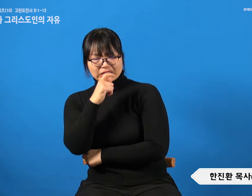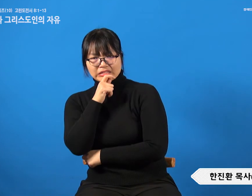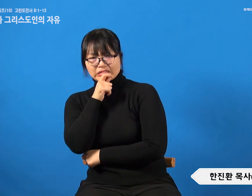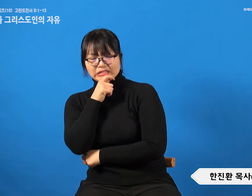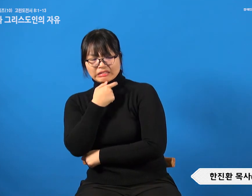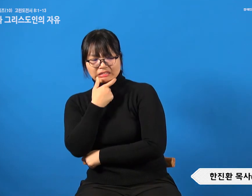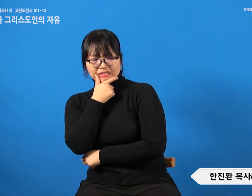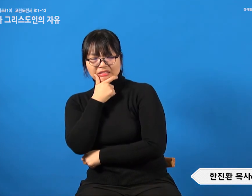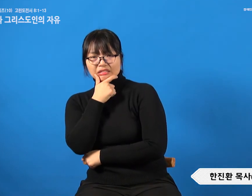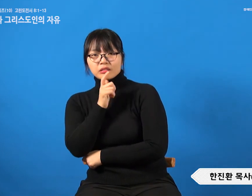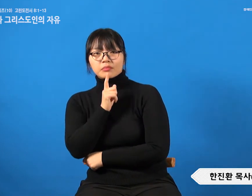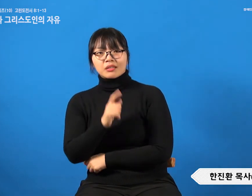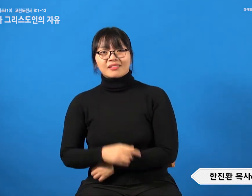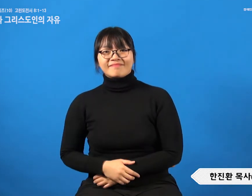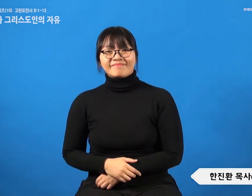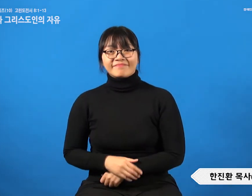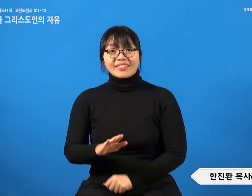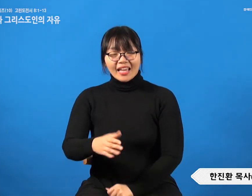찌푸렸습니다.